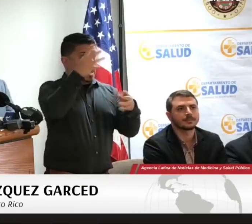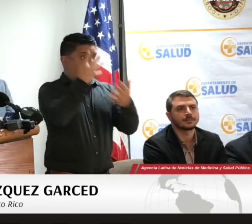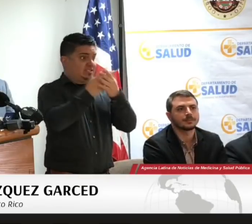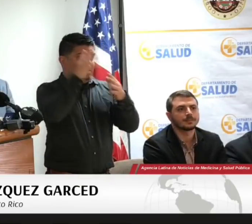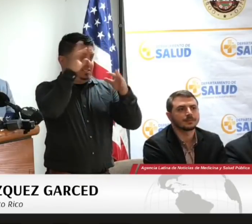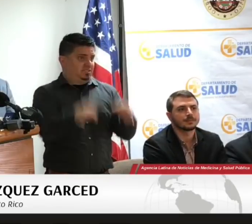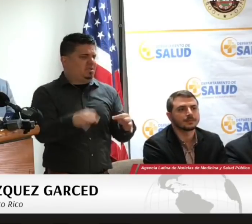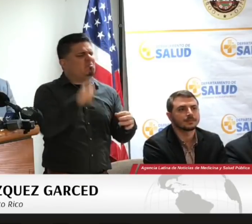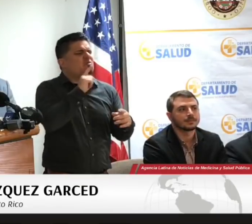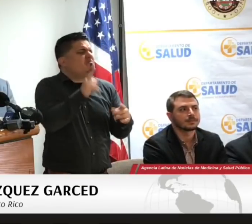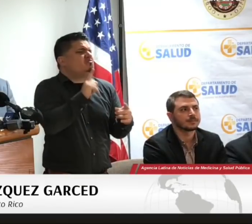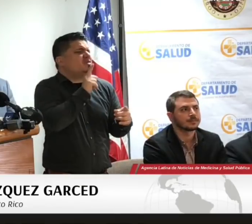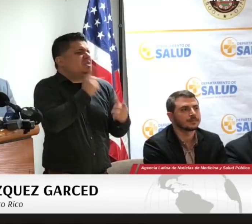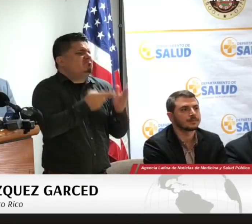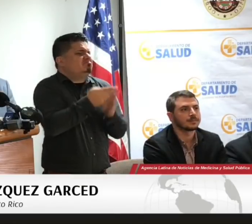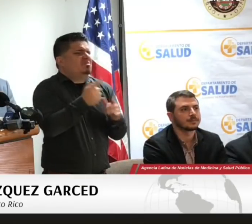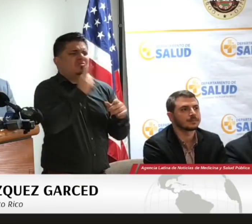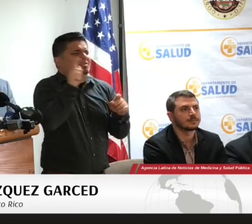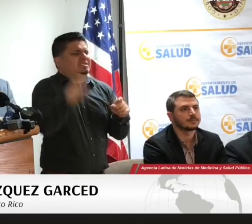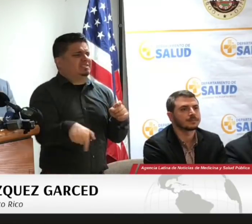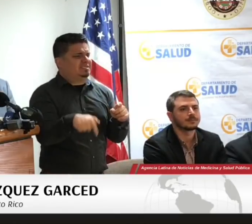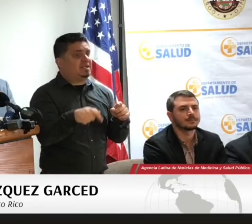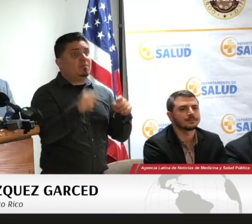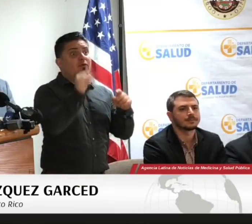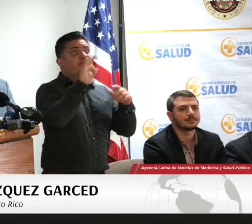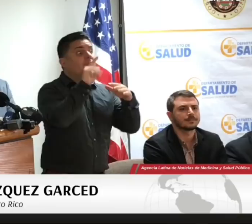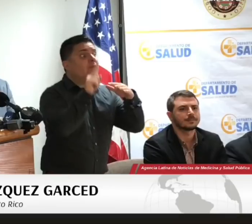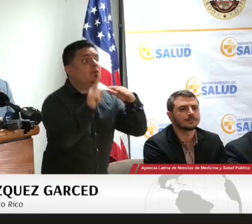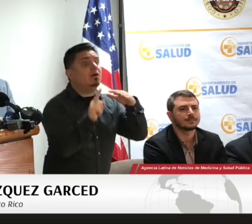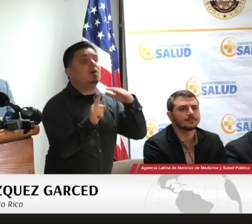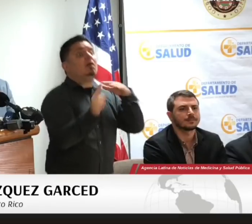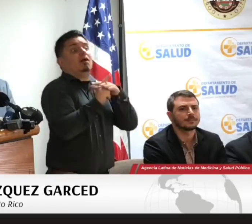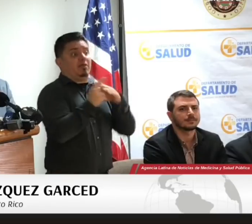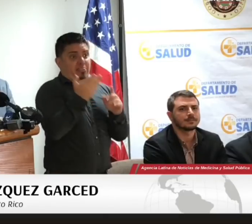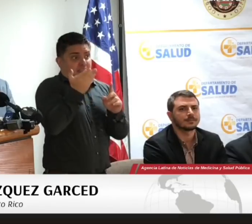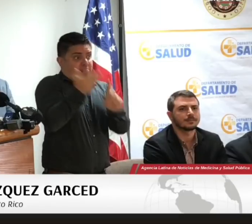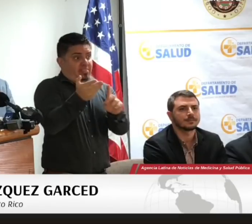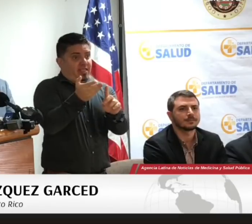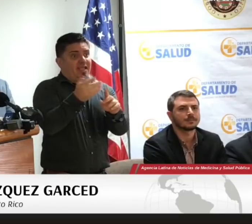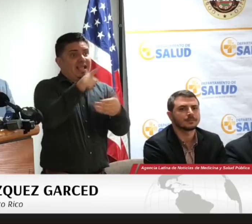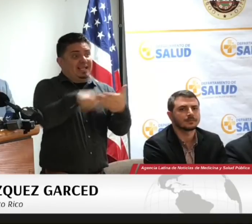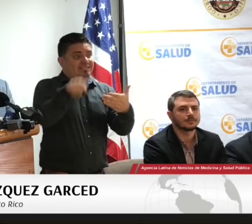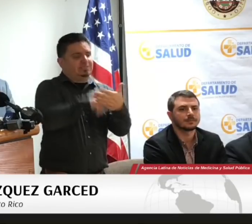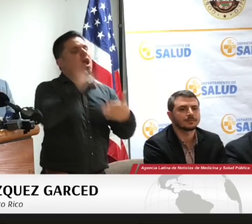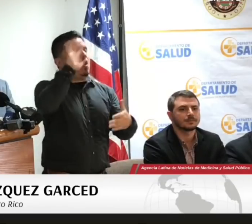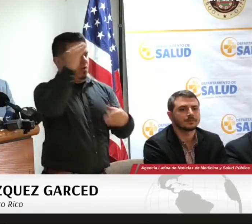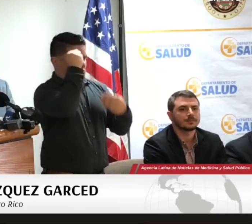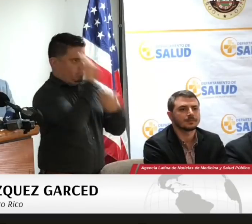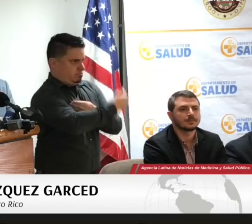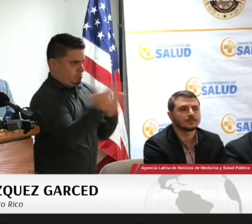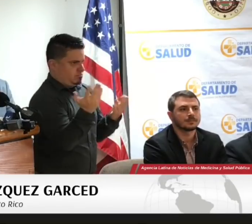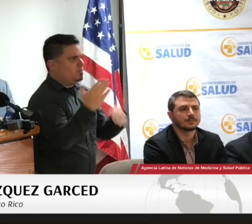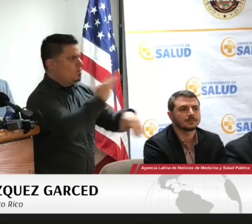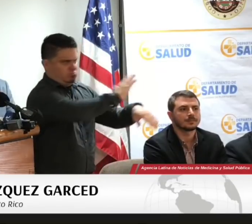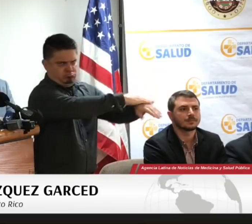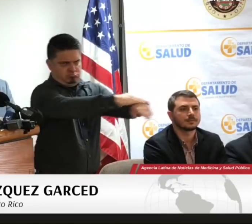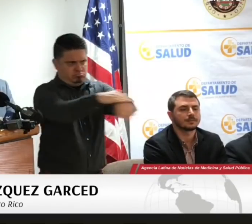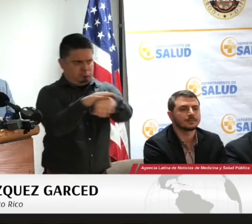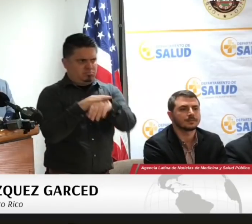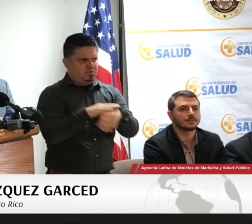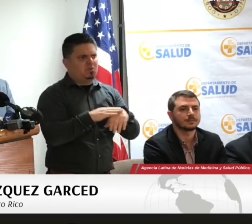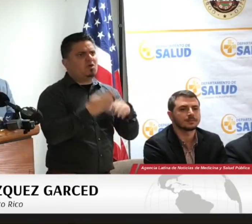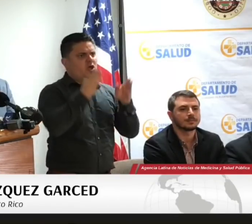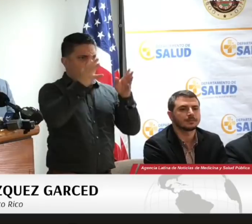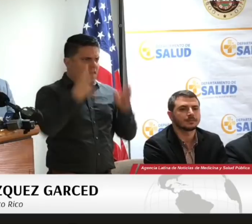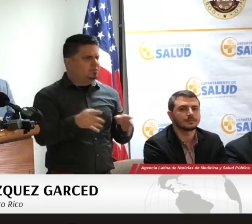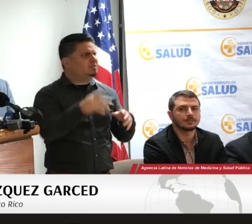darse alguna situación que requiera la cancelación de visitas, y ya él se los ha notificado a los confinados y están preparados para